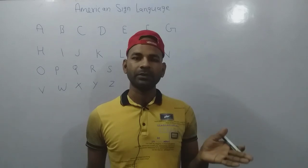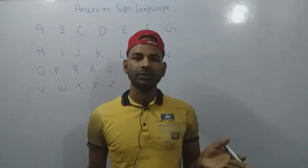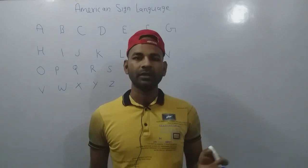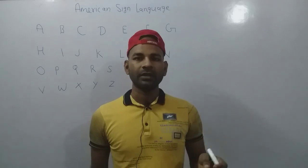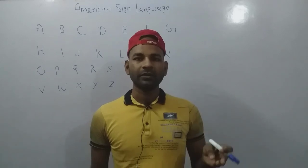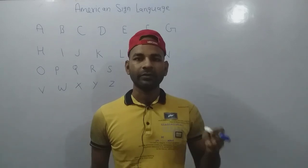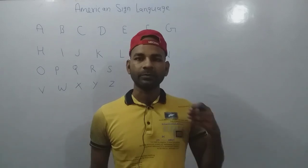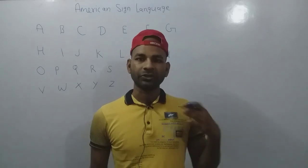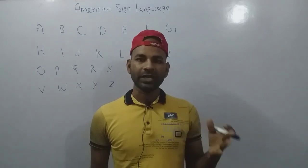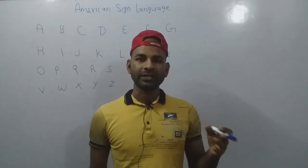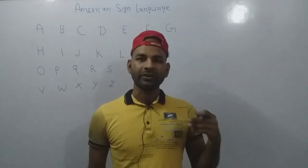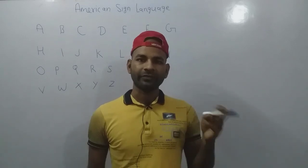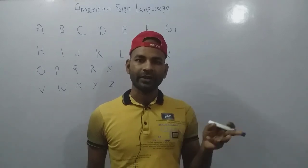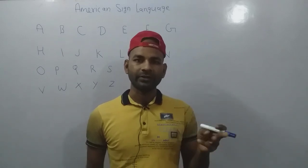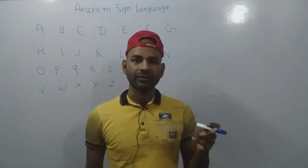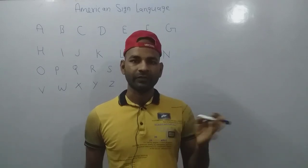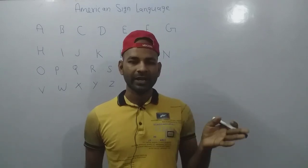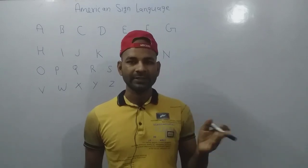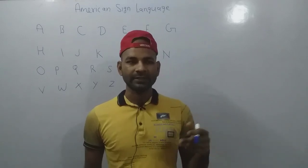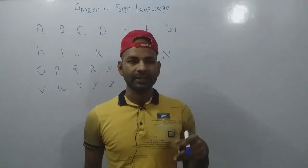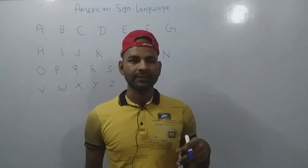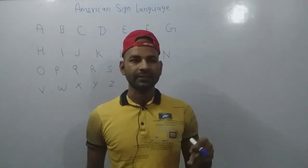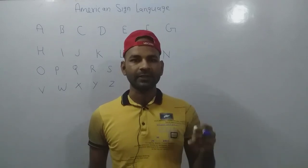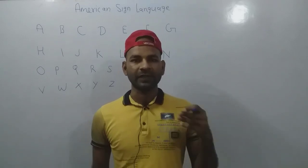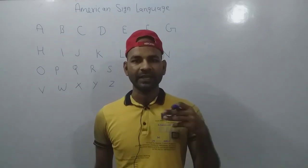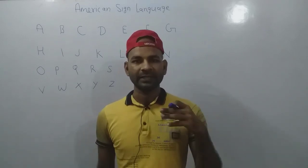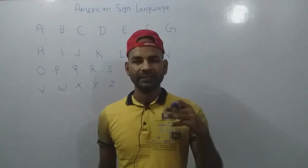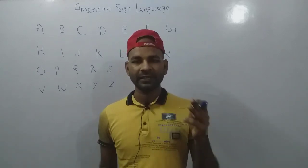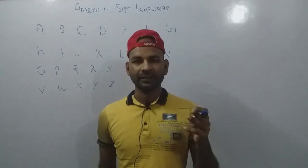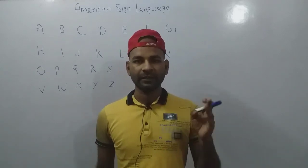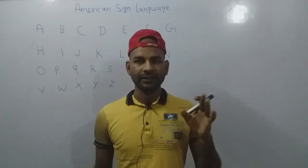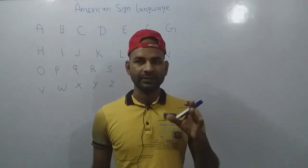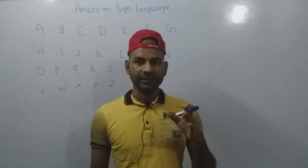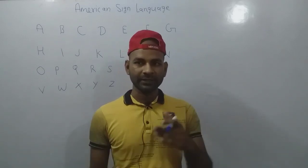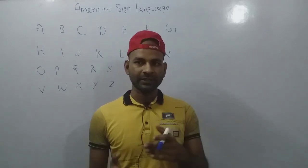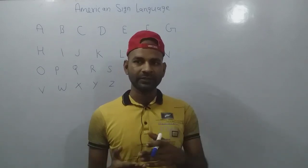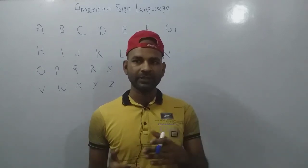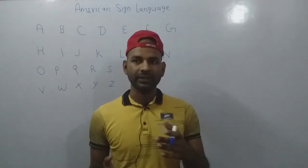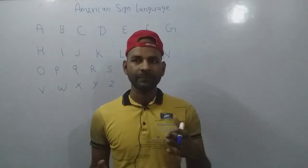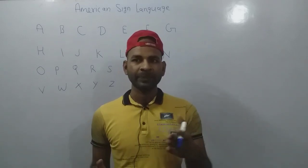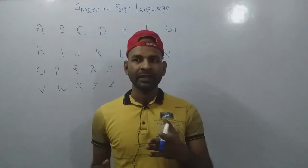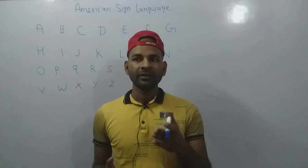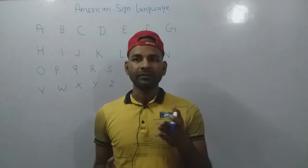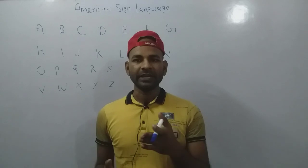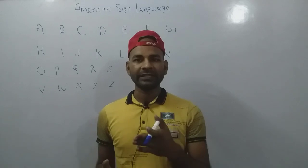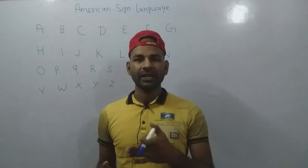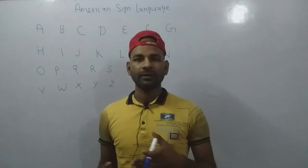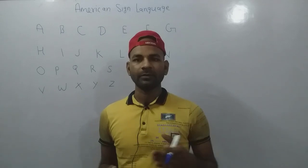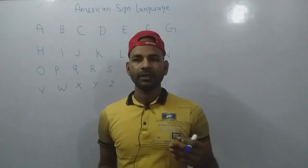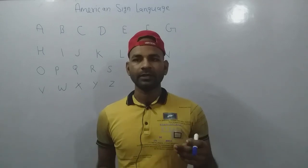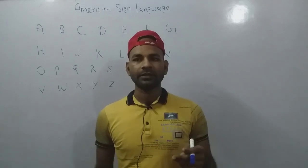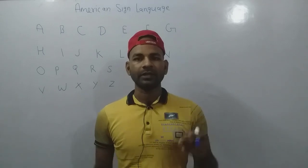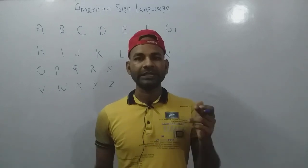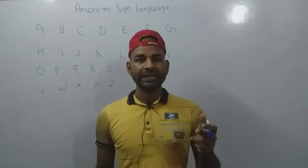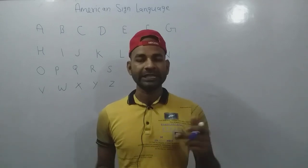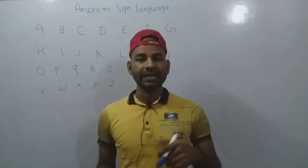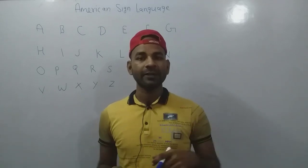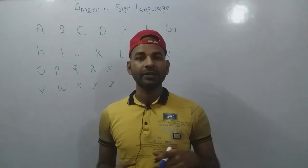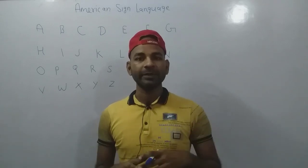people from China, France, and other countries like Vietnam and Kenya, even